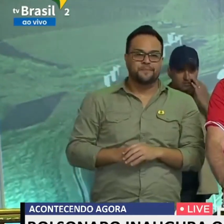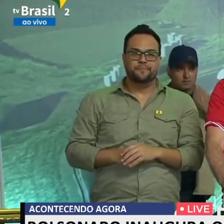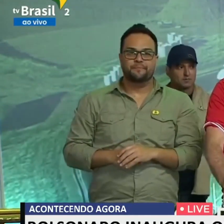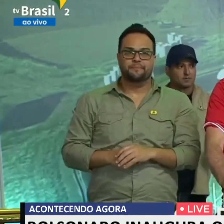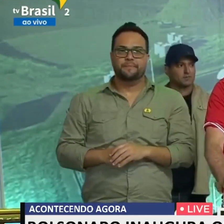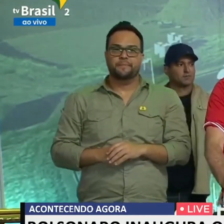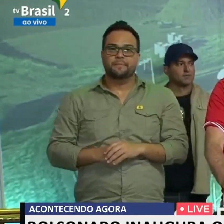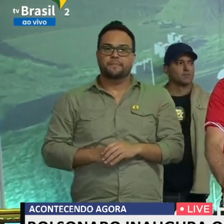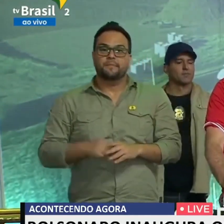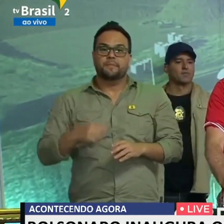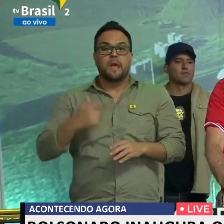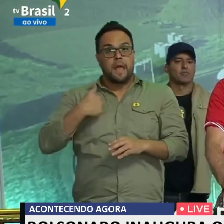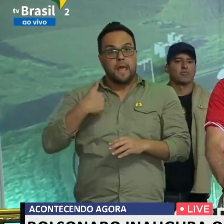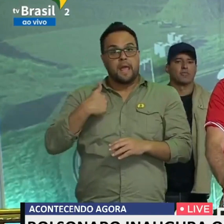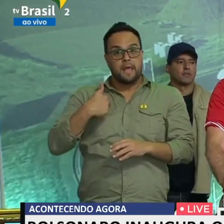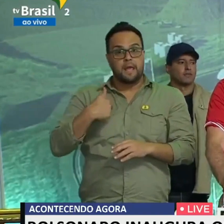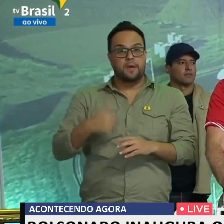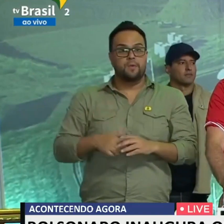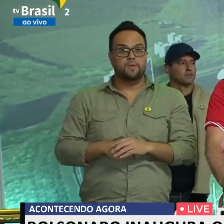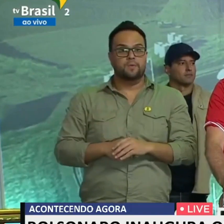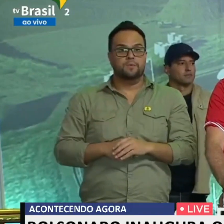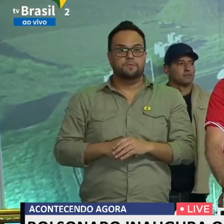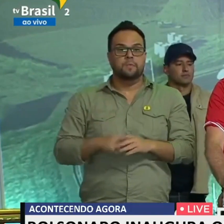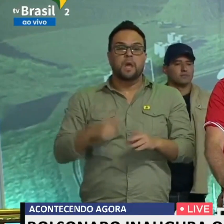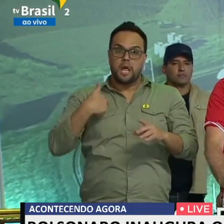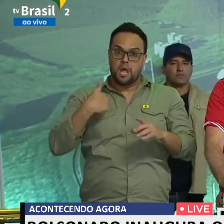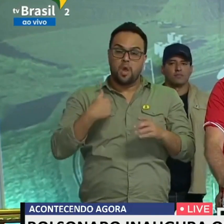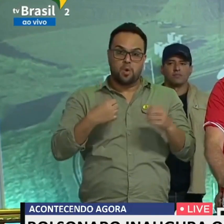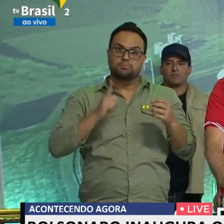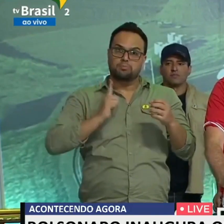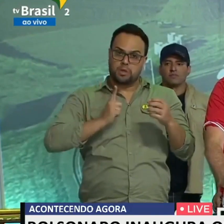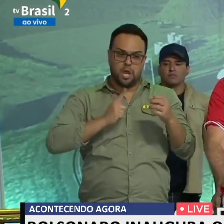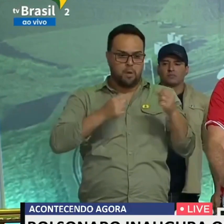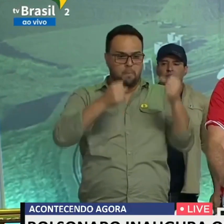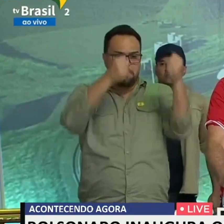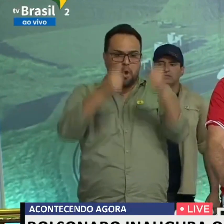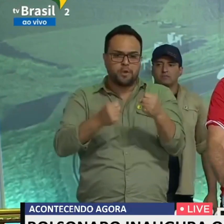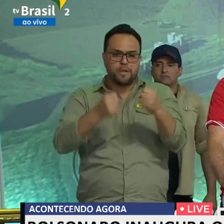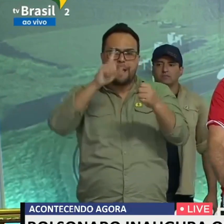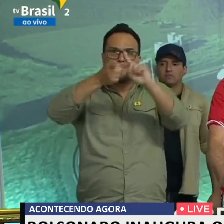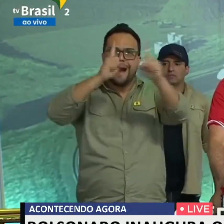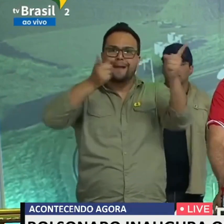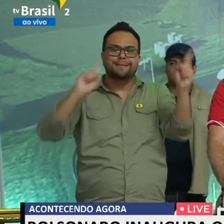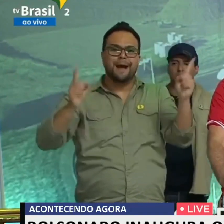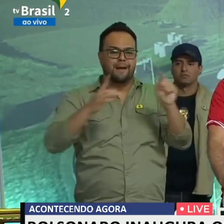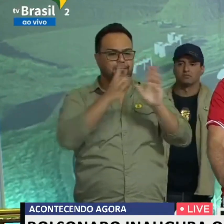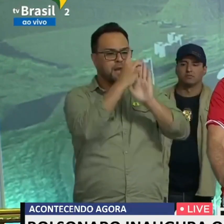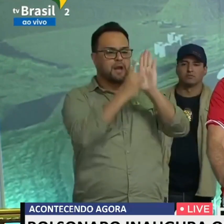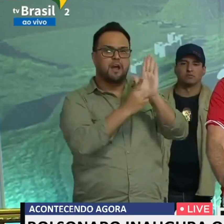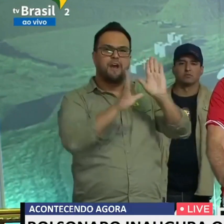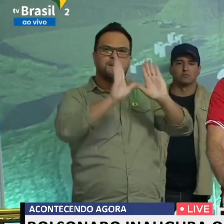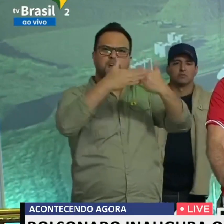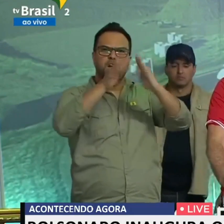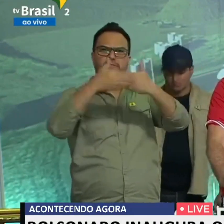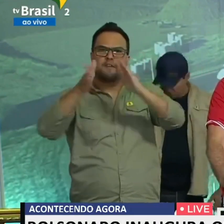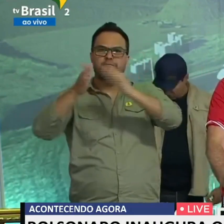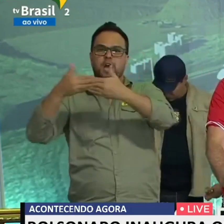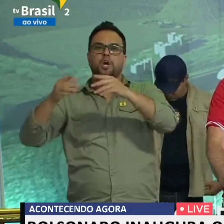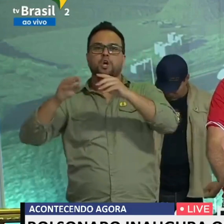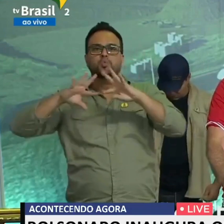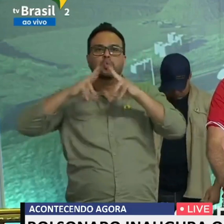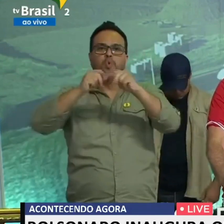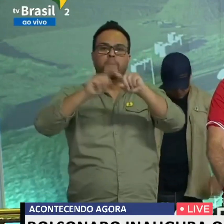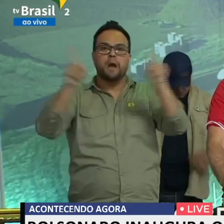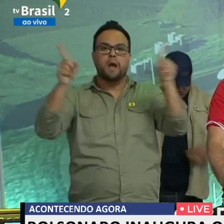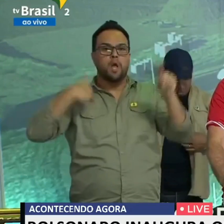Eu tenho poder, tinha e tenho poder de fechar todo o Brasil por decreto. Jamais